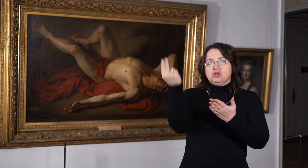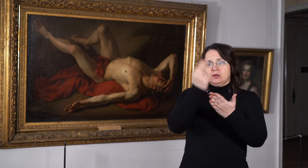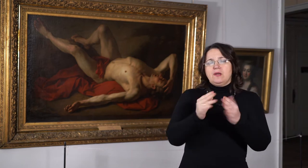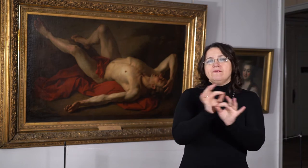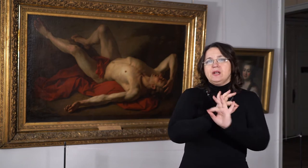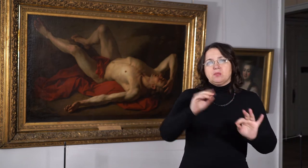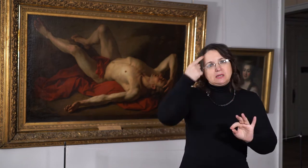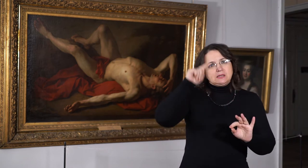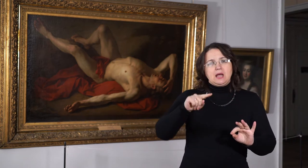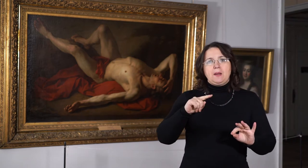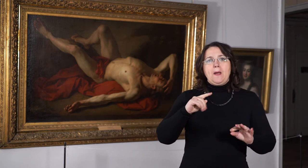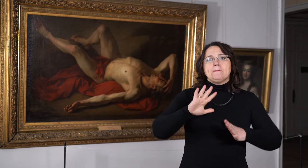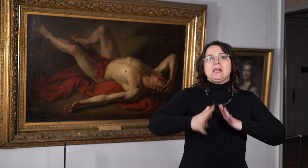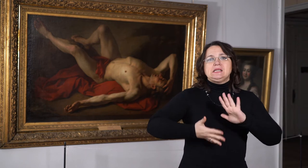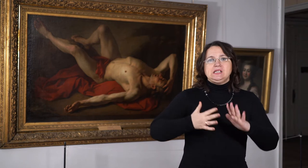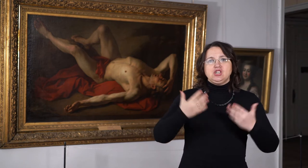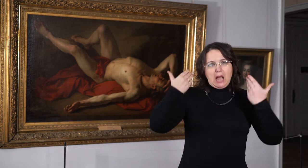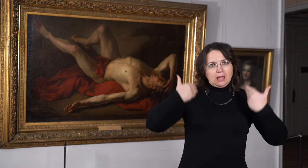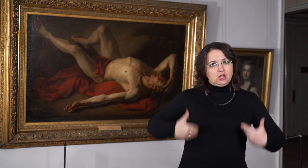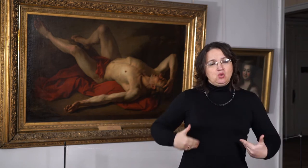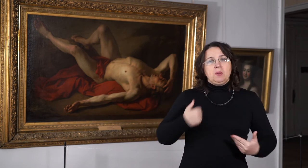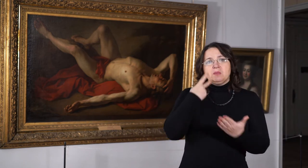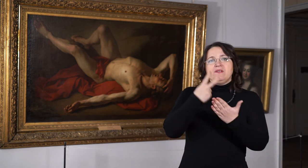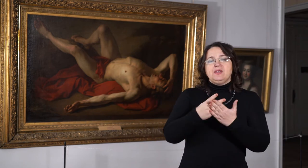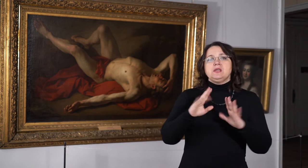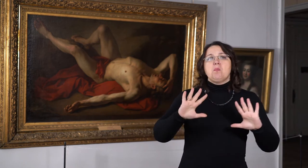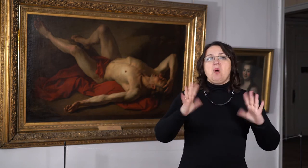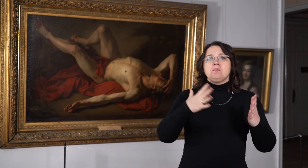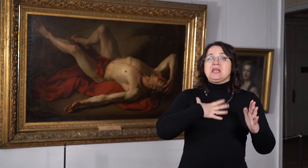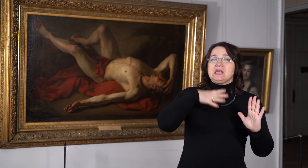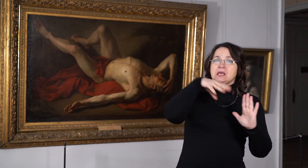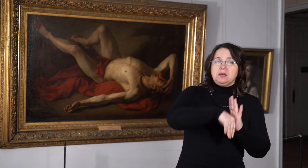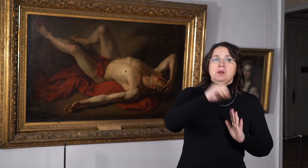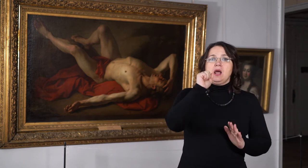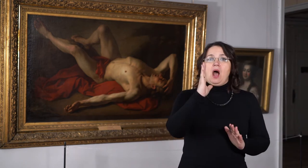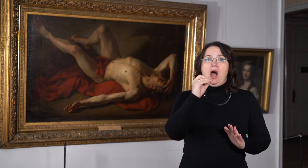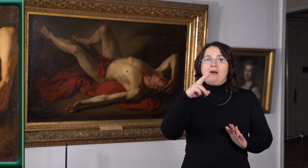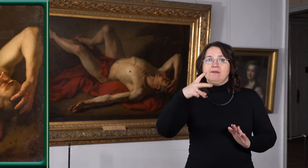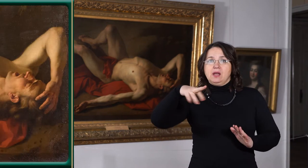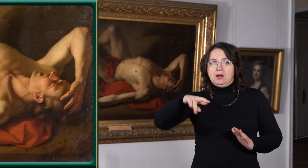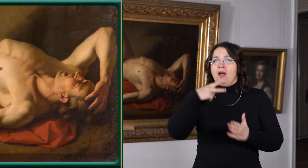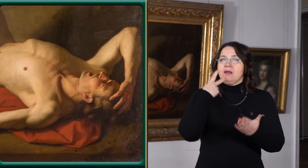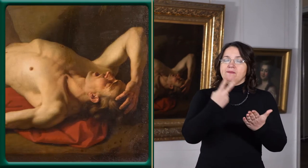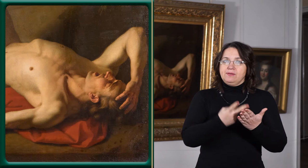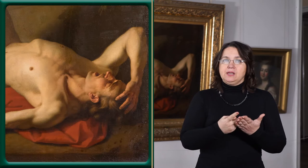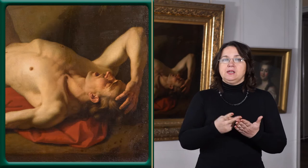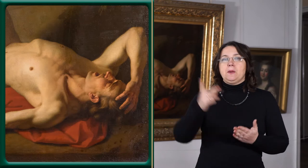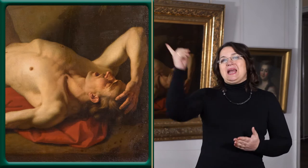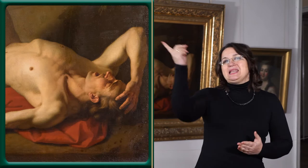знания пластической анатомии. Мы видим момент гибели Авеля, мы видим